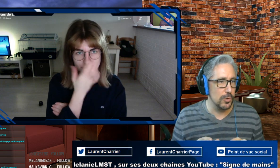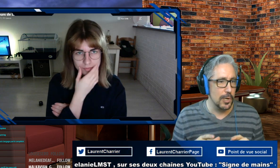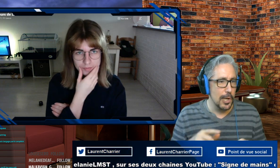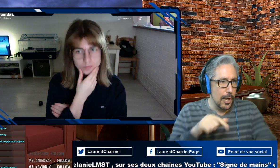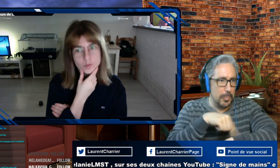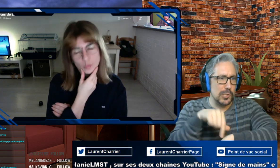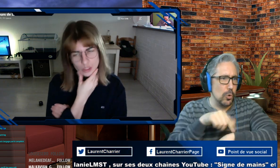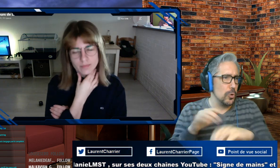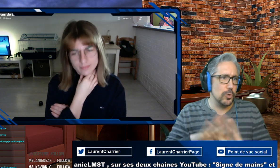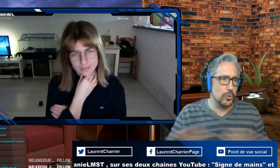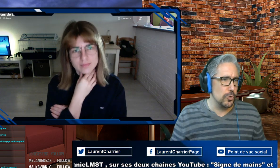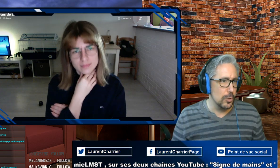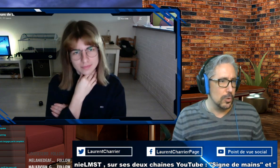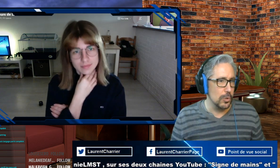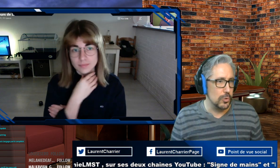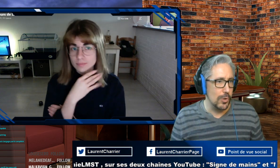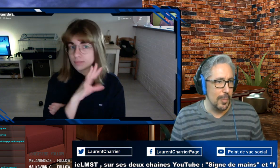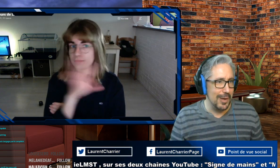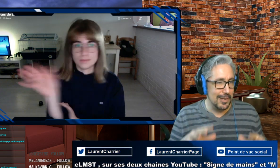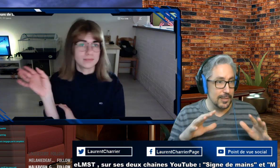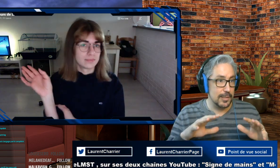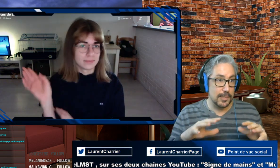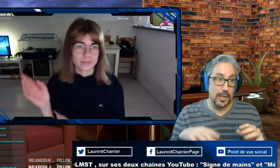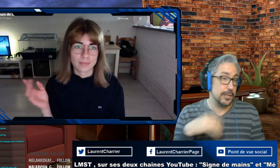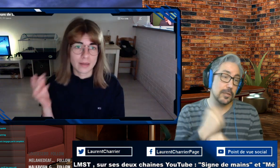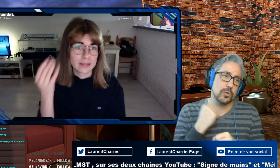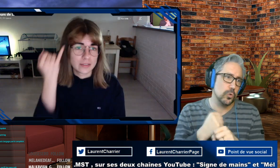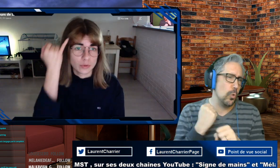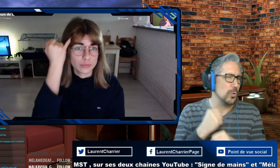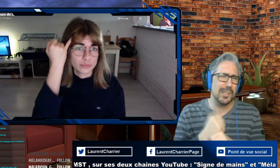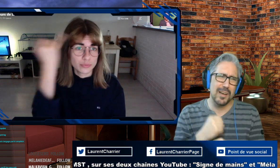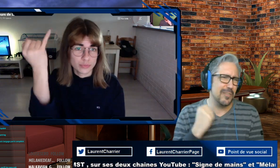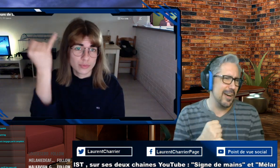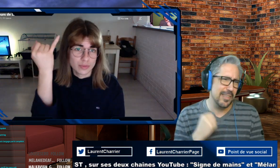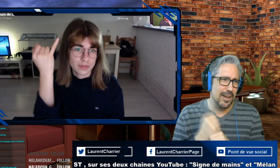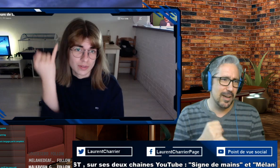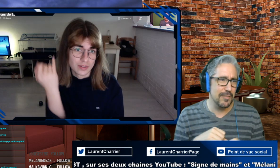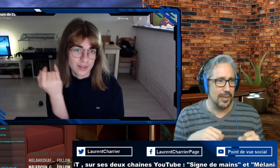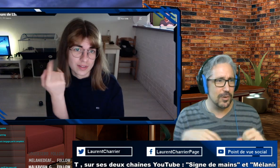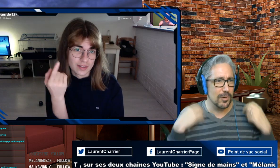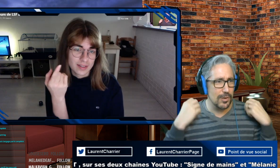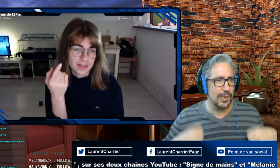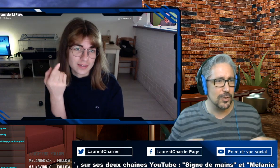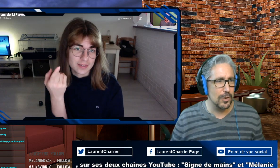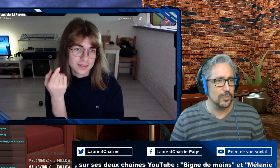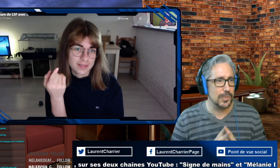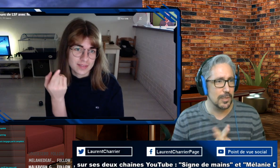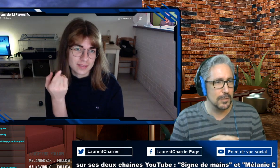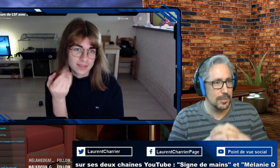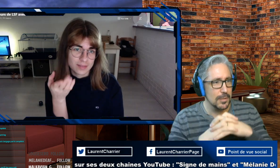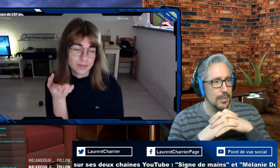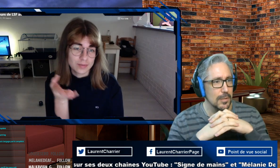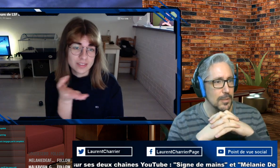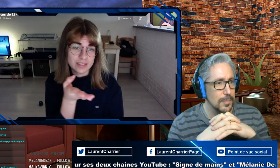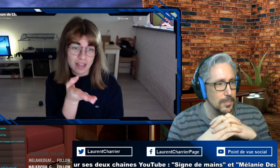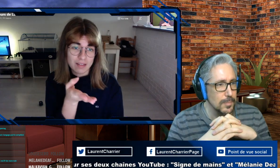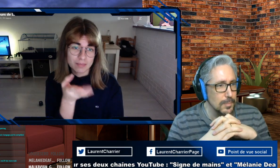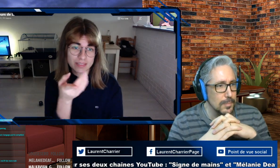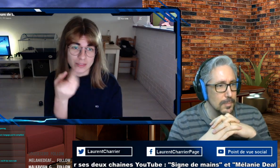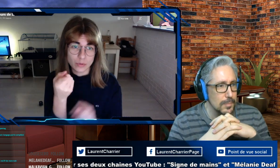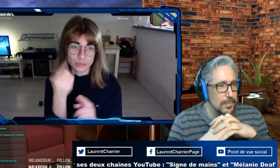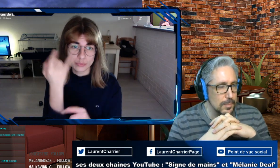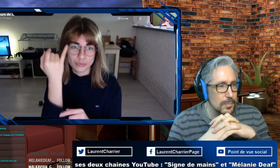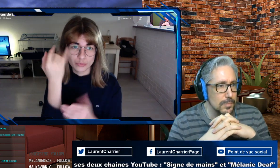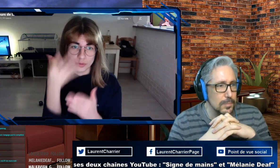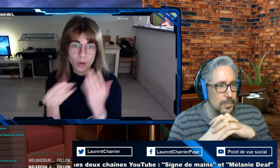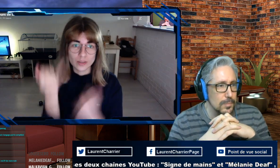peu en pause parce que le temps tu l'as pas, t'as Bah, trop de travail avec l'école, tout ça. c'est ça, mais